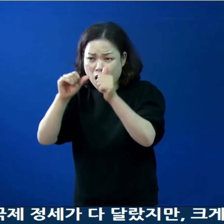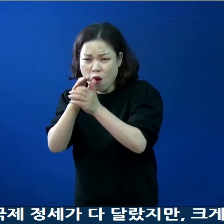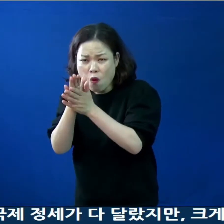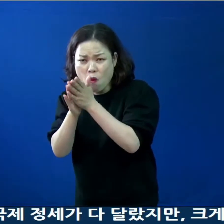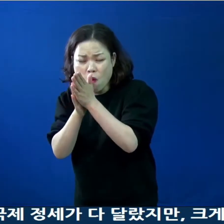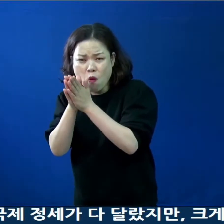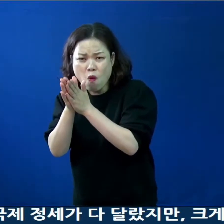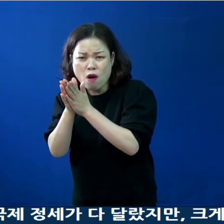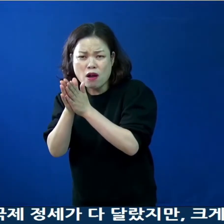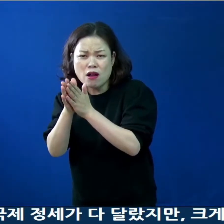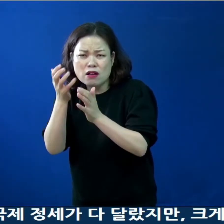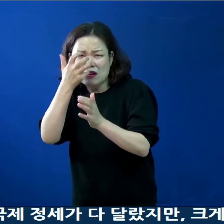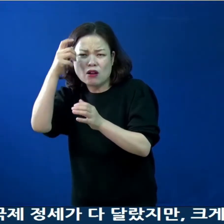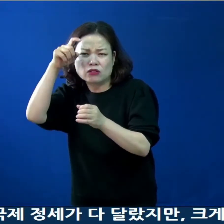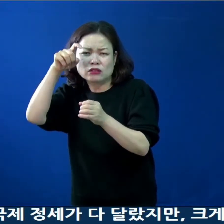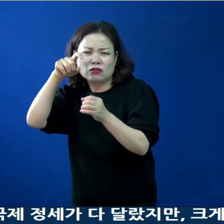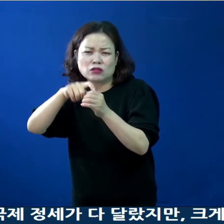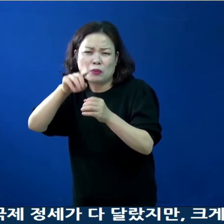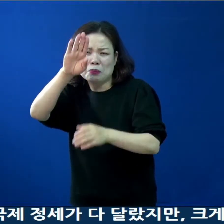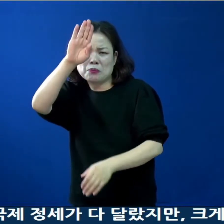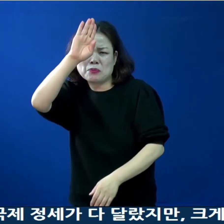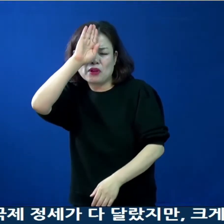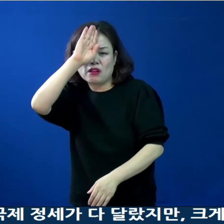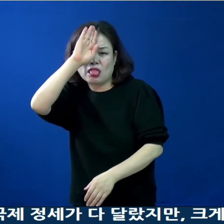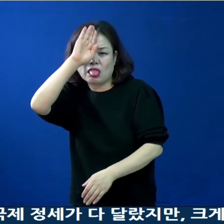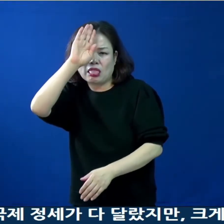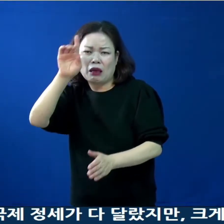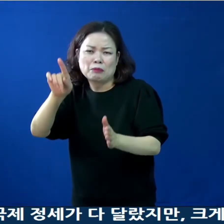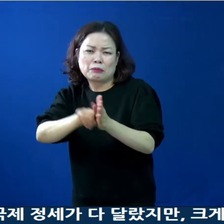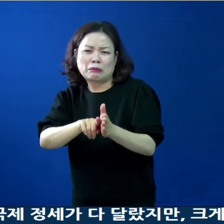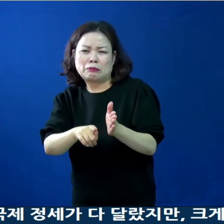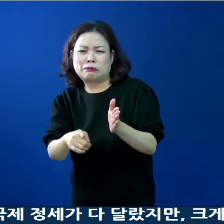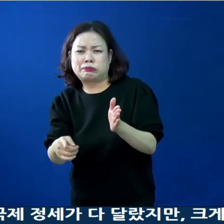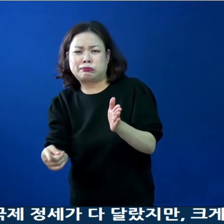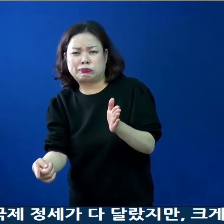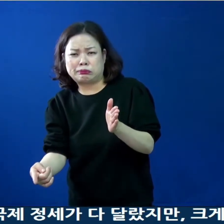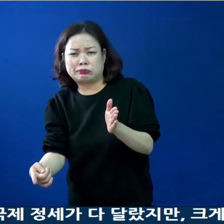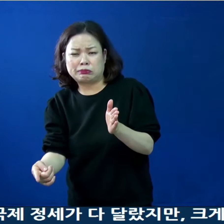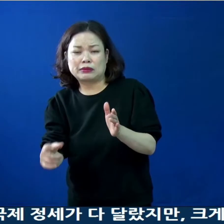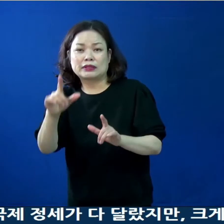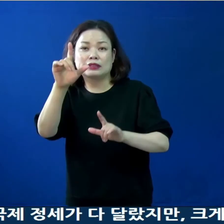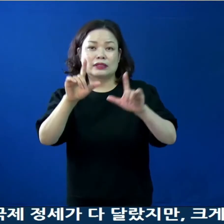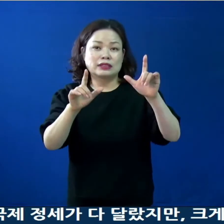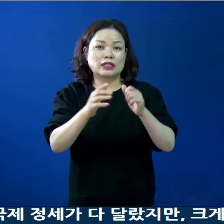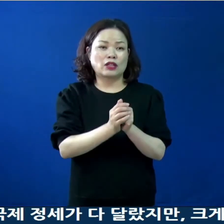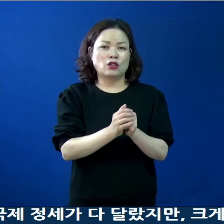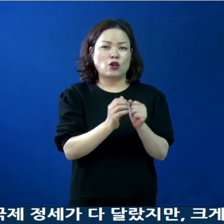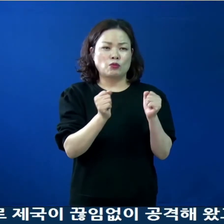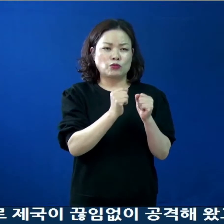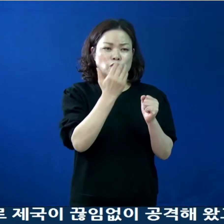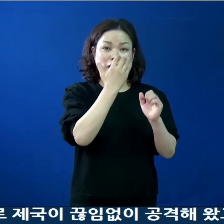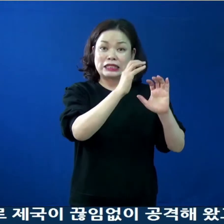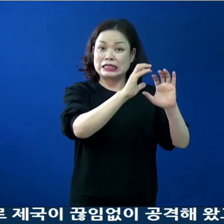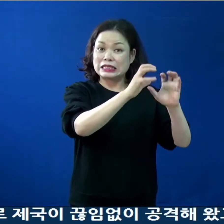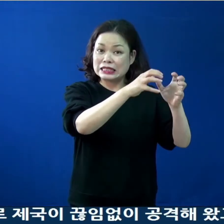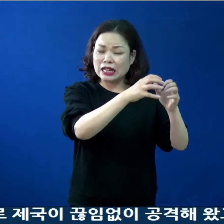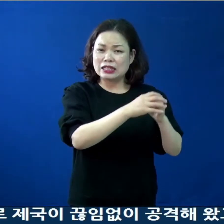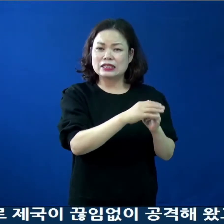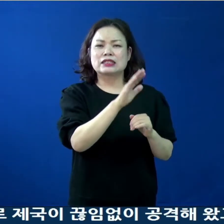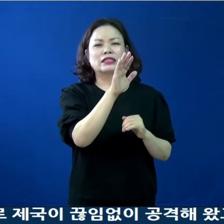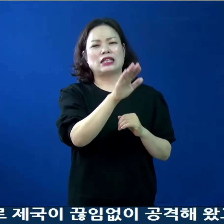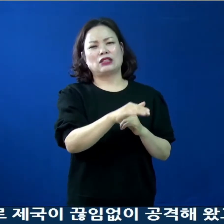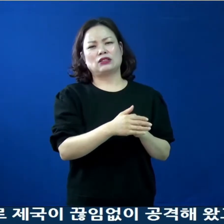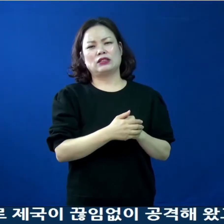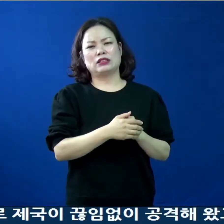영적으로 깊이 병들어져 있는 그런 상황인 것이죠. 이제 북이스라엘은 이제 나중에